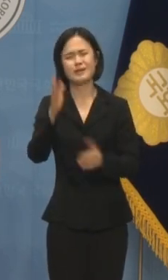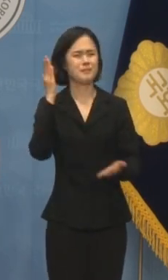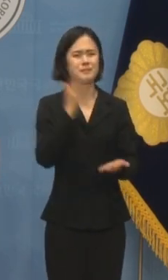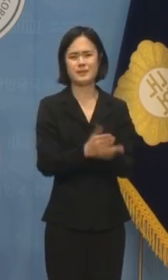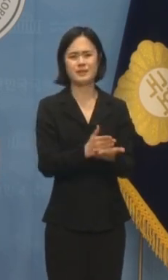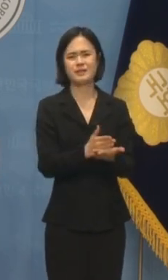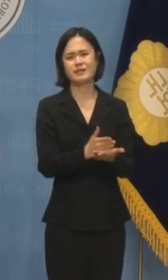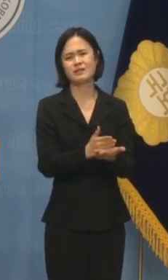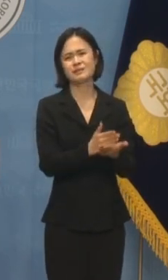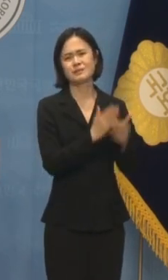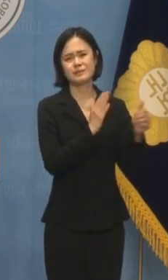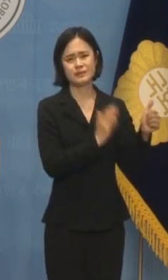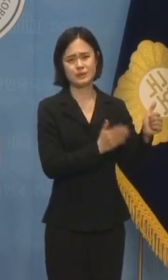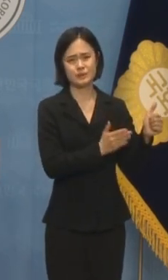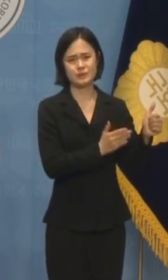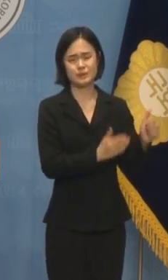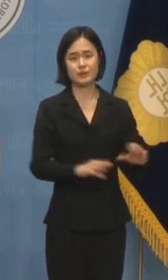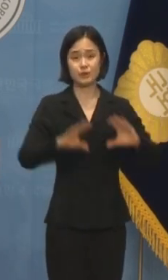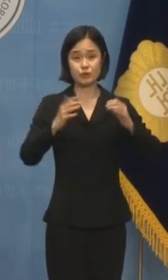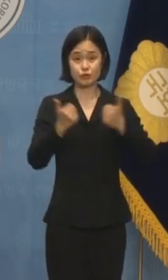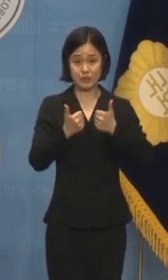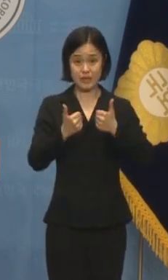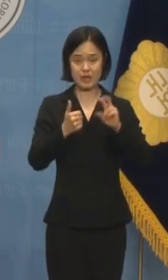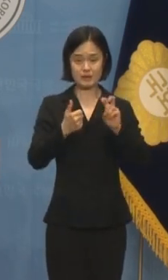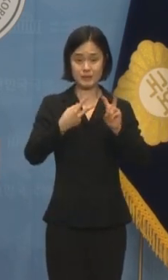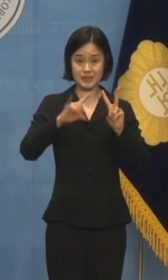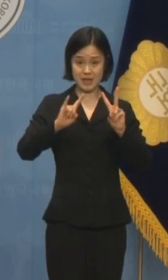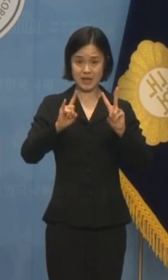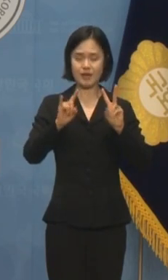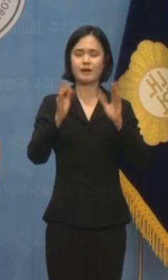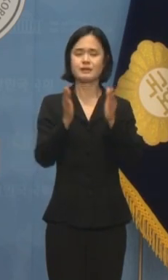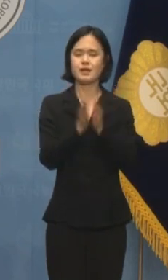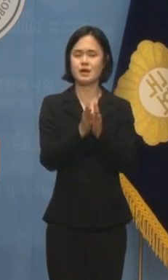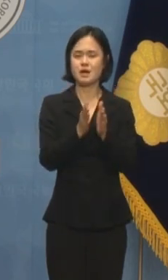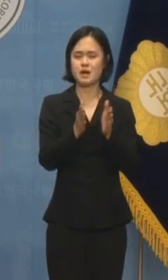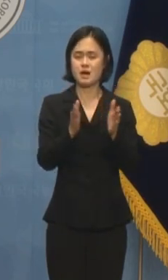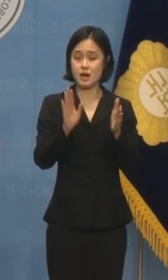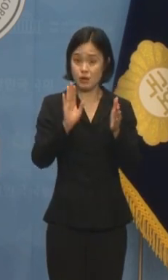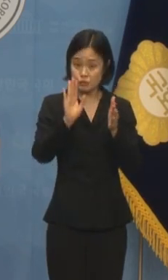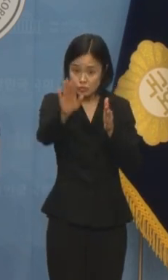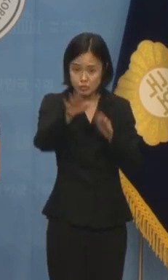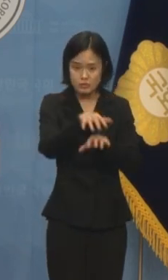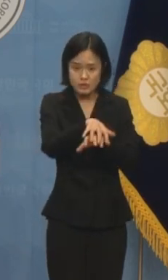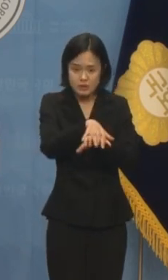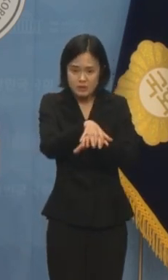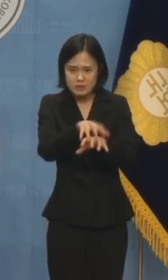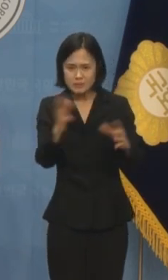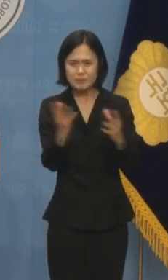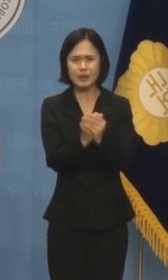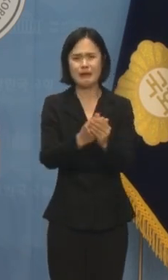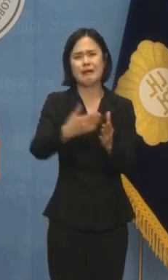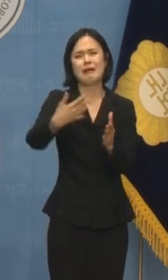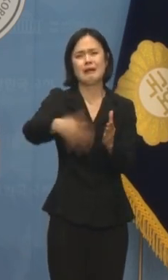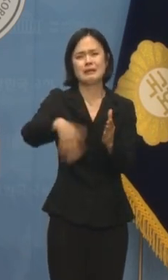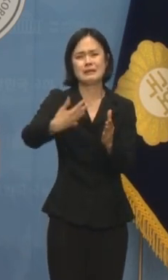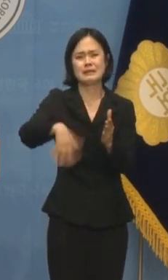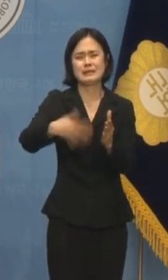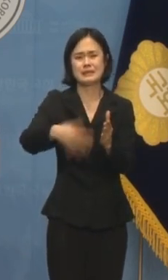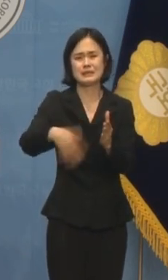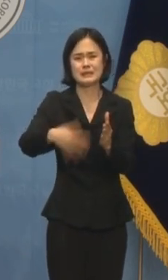합니다 국회개원 이후에 원구성도 제대로 못할 정도로 한 등을 겪고